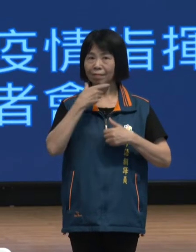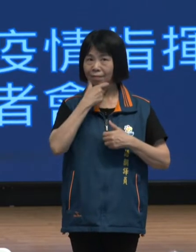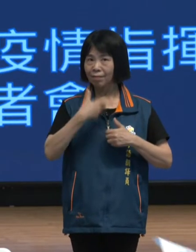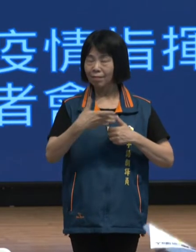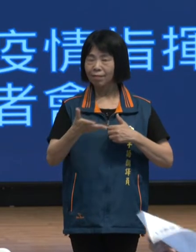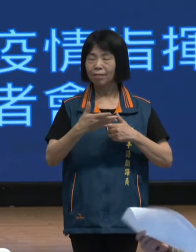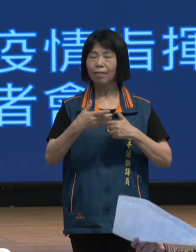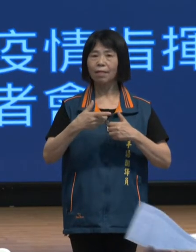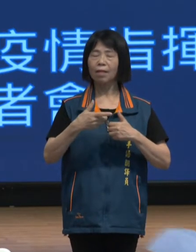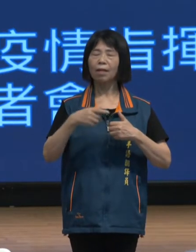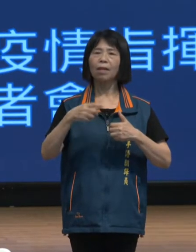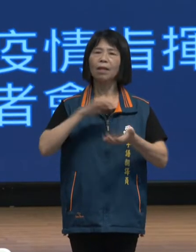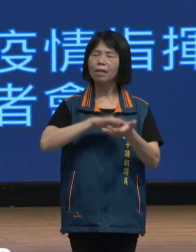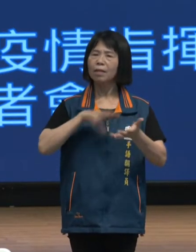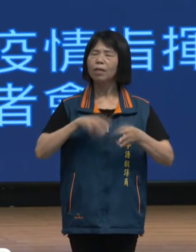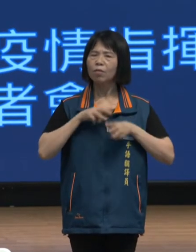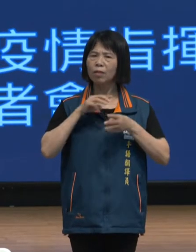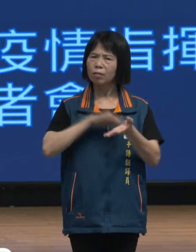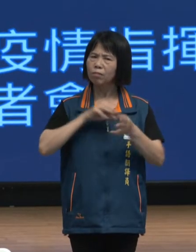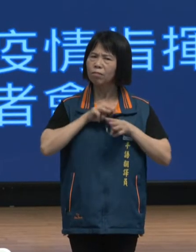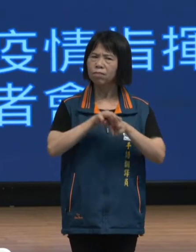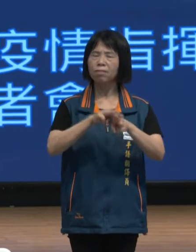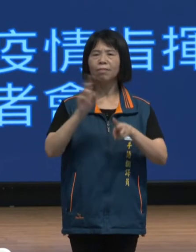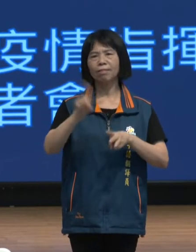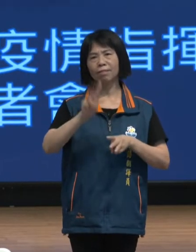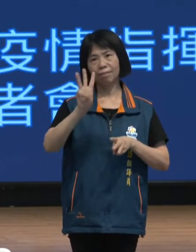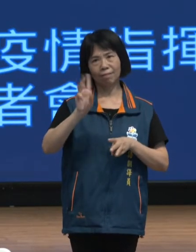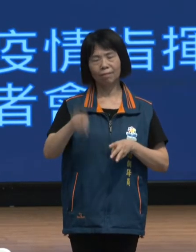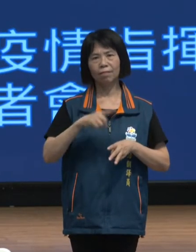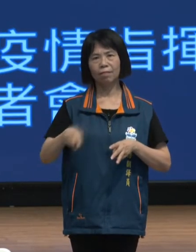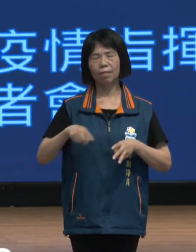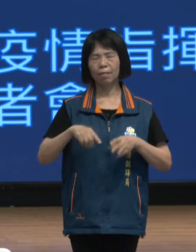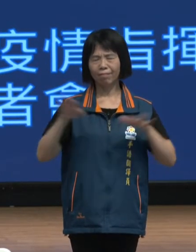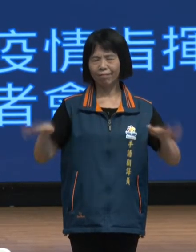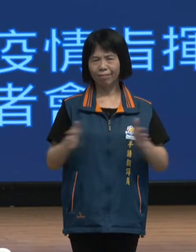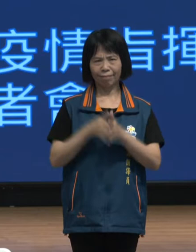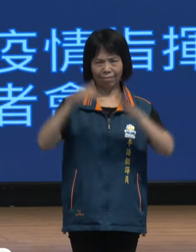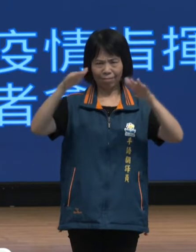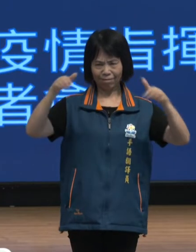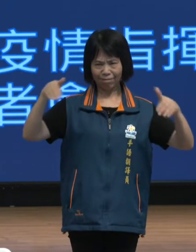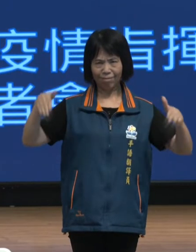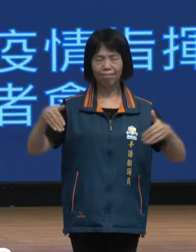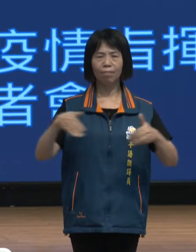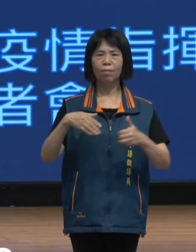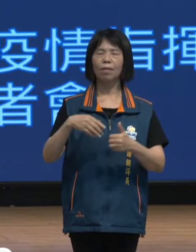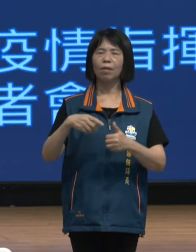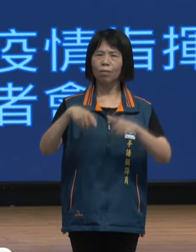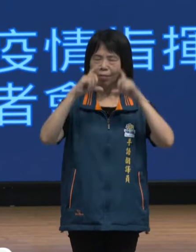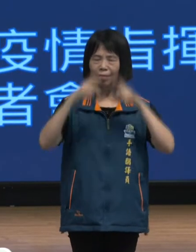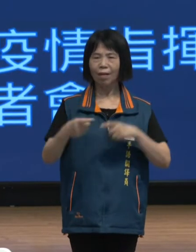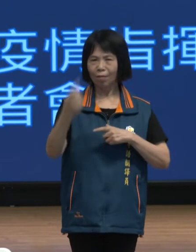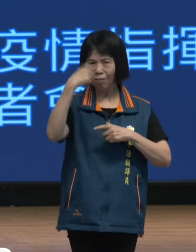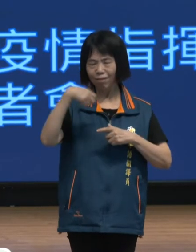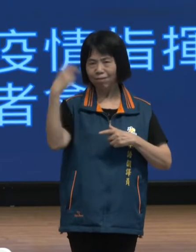出院的3人，这个也把他紧急抠回来做这个